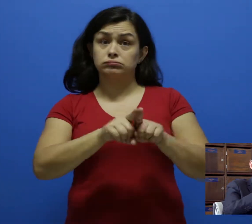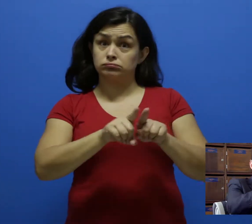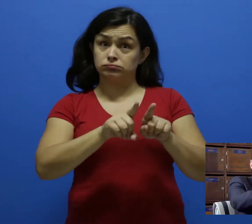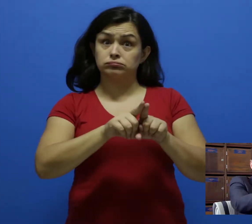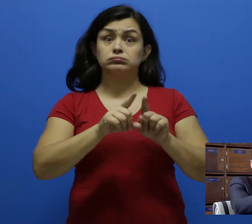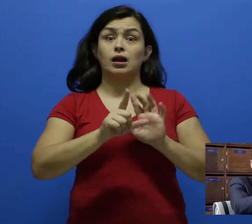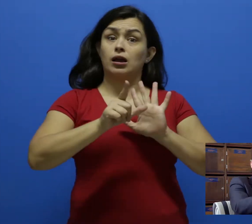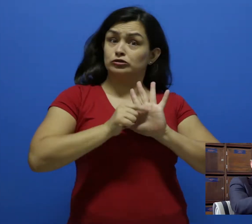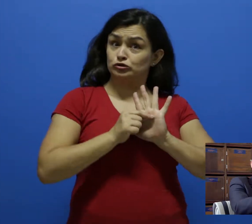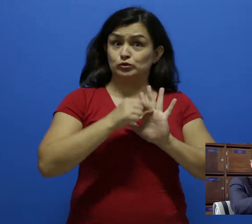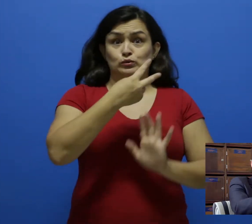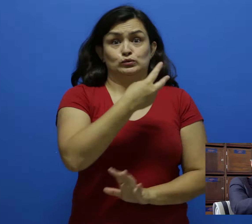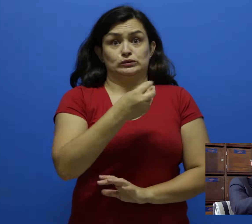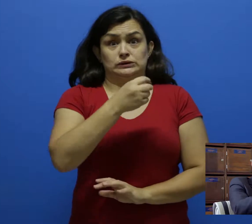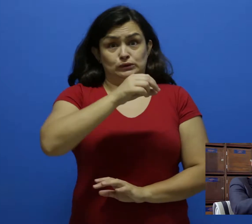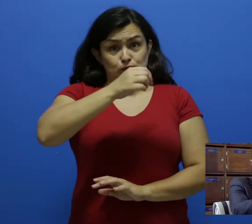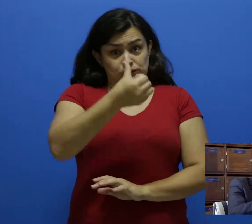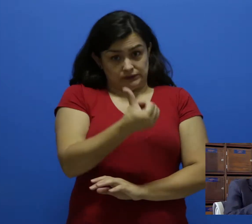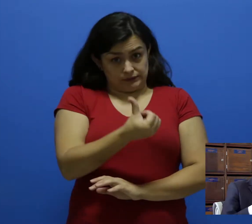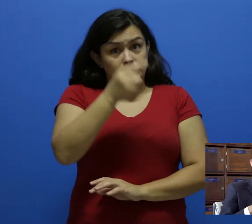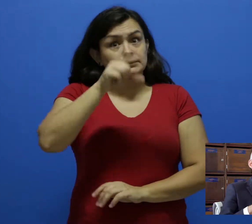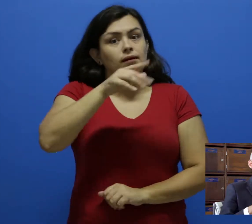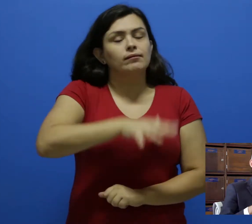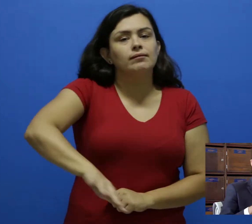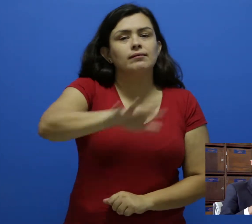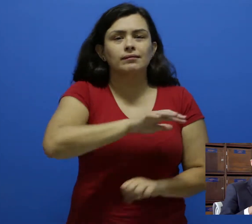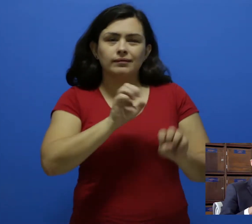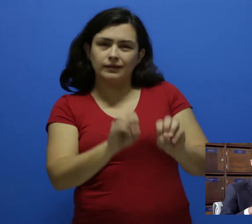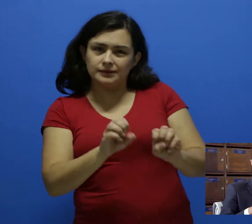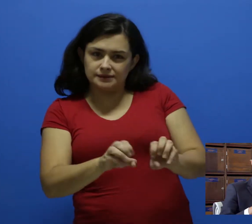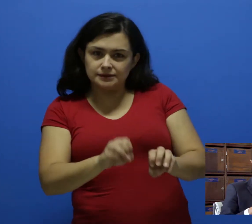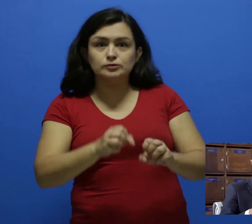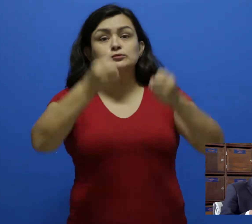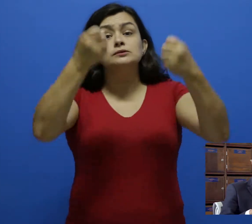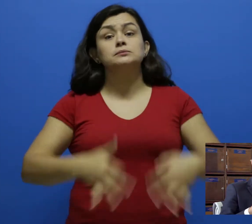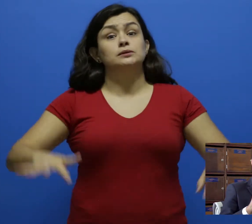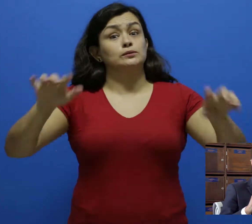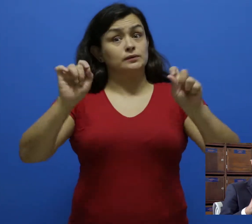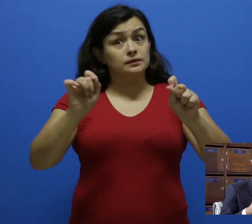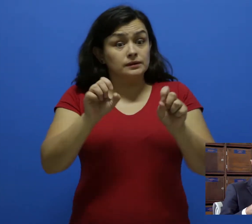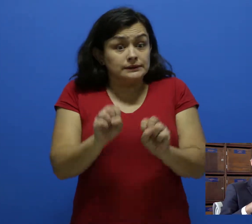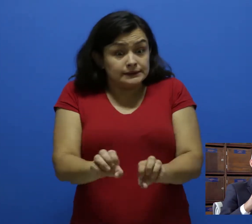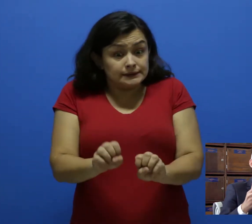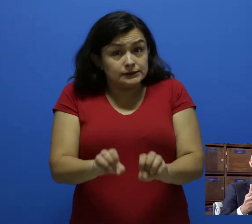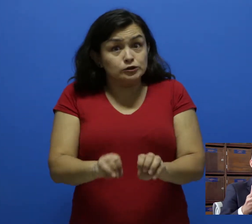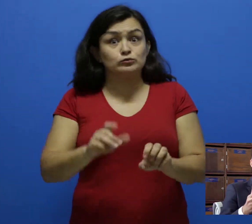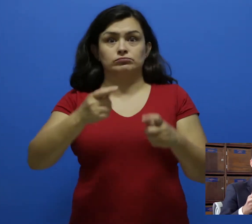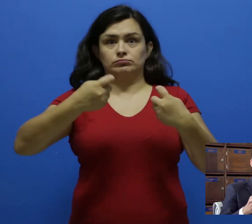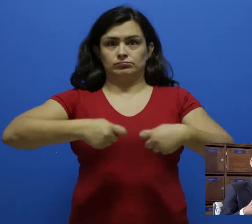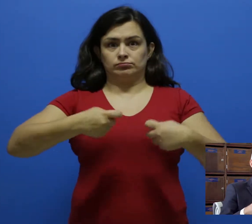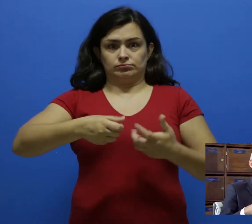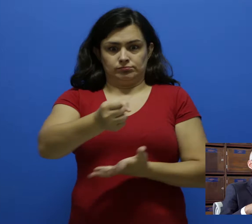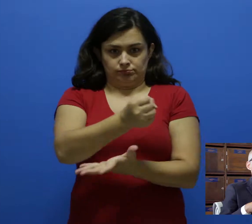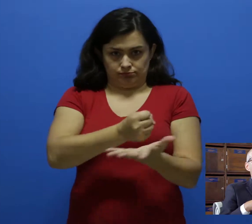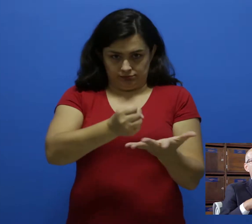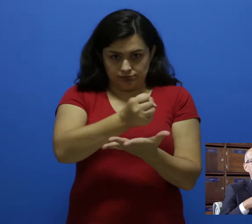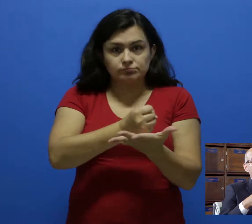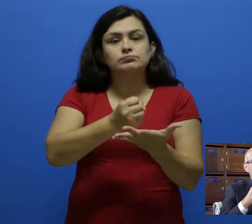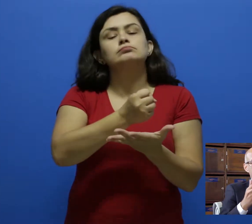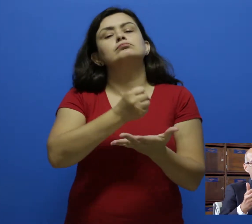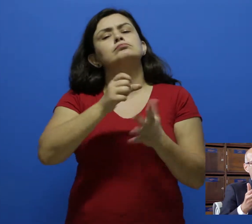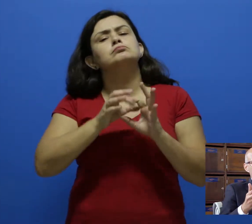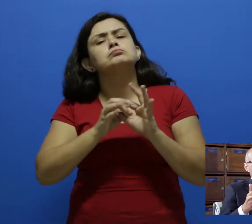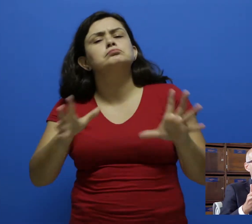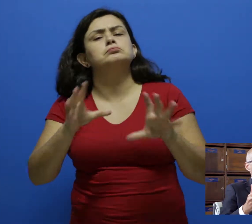agora especificamente voltado ao ensino, estabelece que o ensino deve se organizar segundo princípios, dentre eles, de liberdade